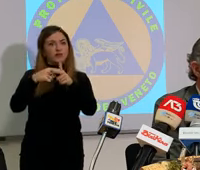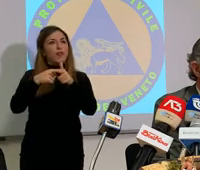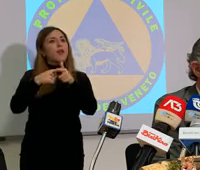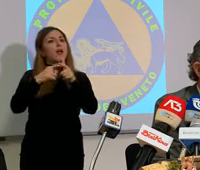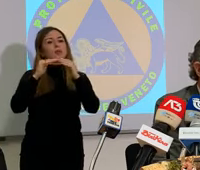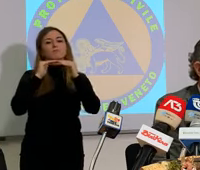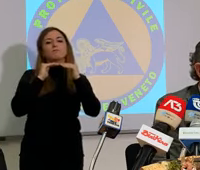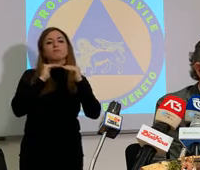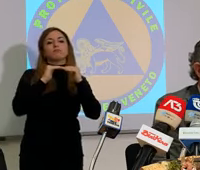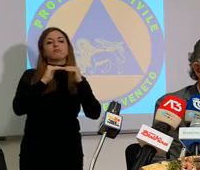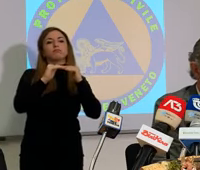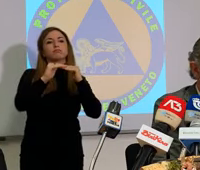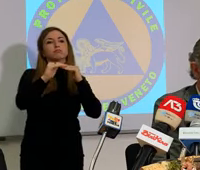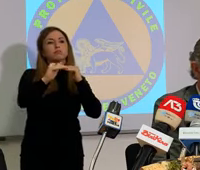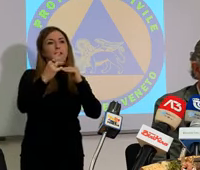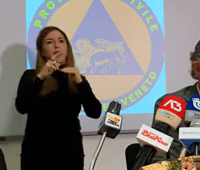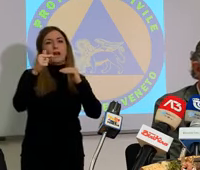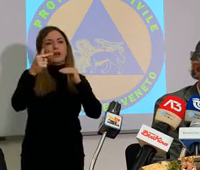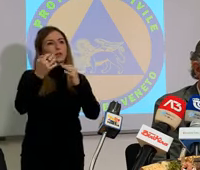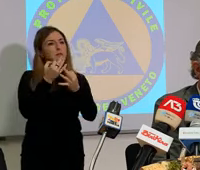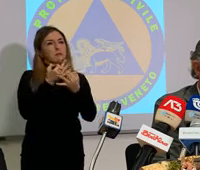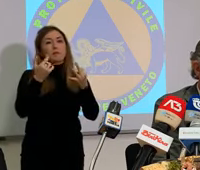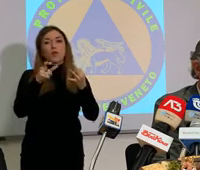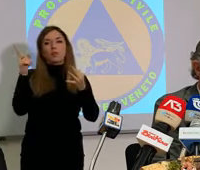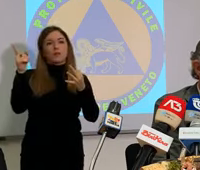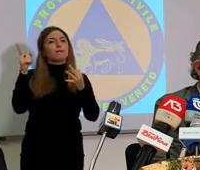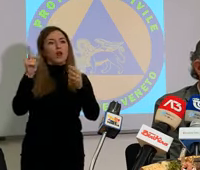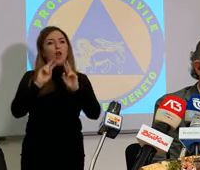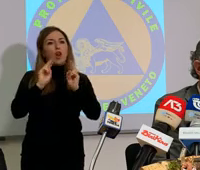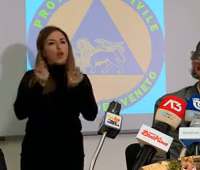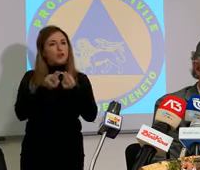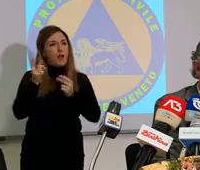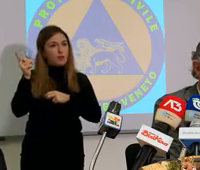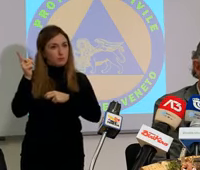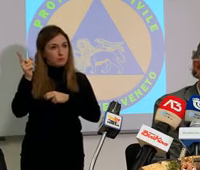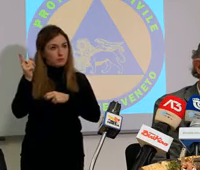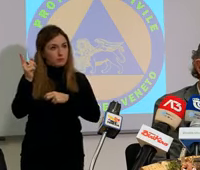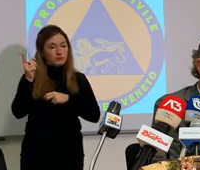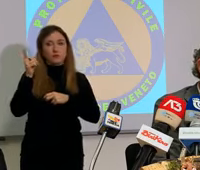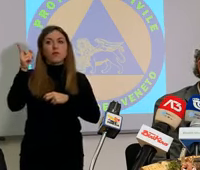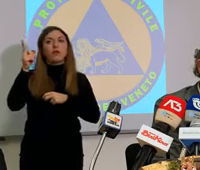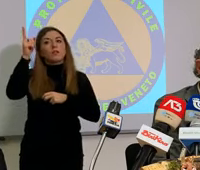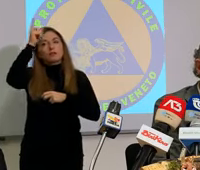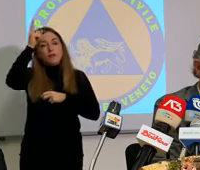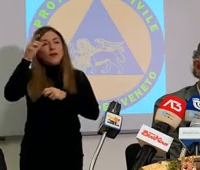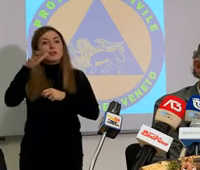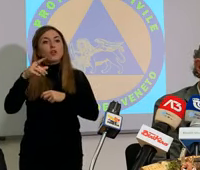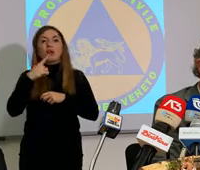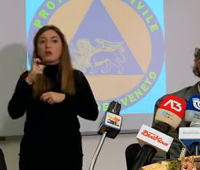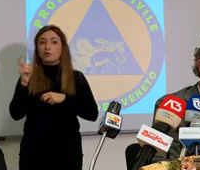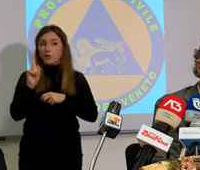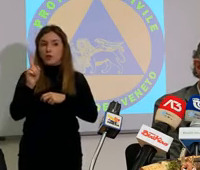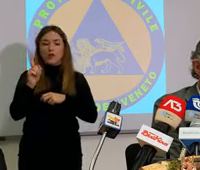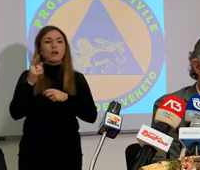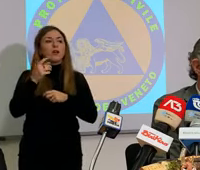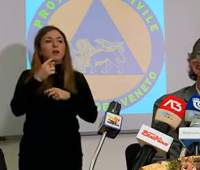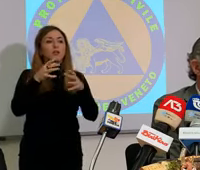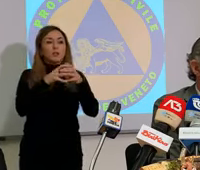frutto di un logo la germania vorrei ricordarvi che non ha adottato un area rossa l'area rossa significa confine regionale chiuso